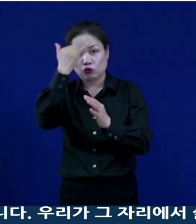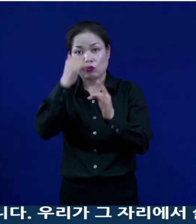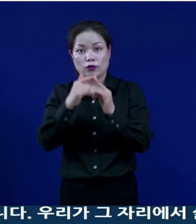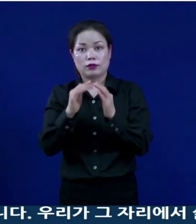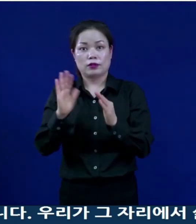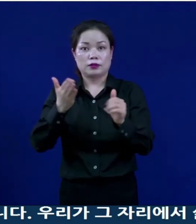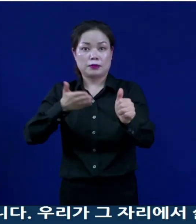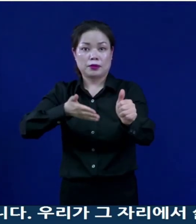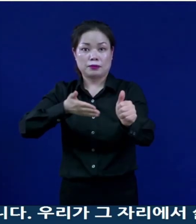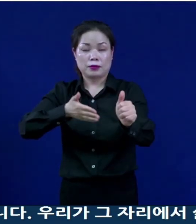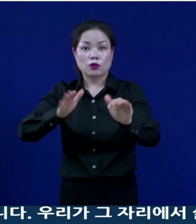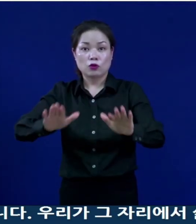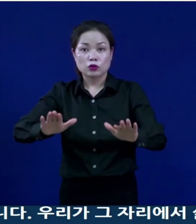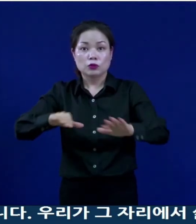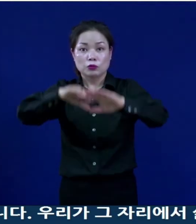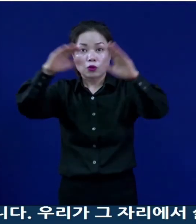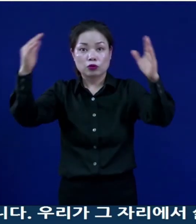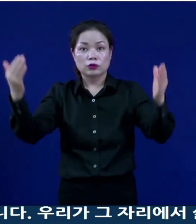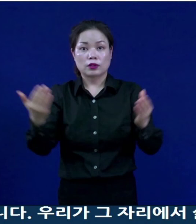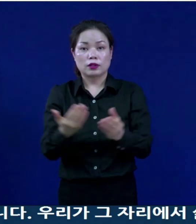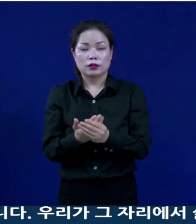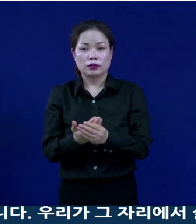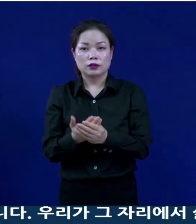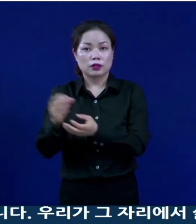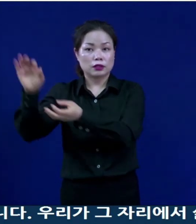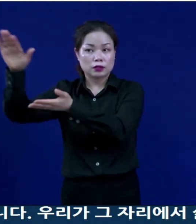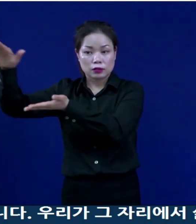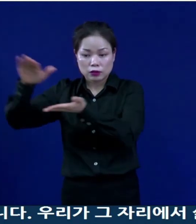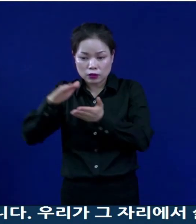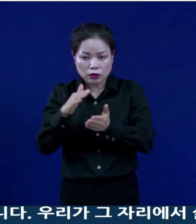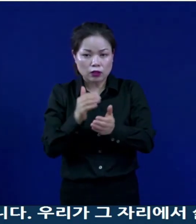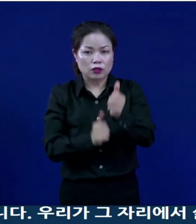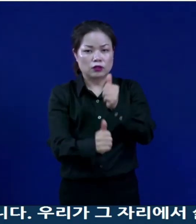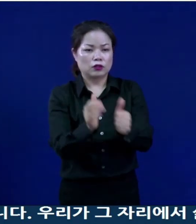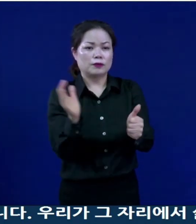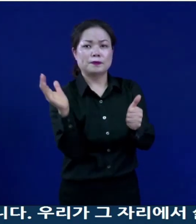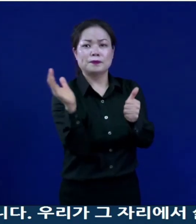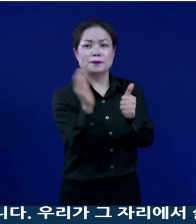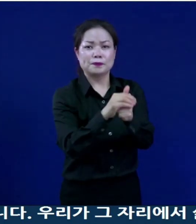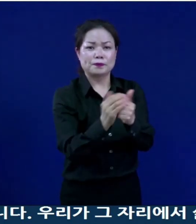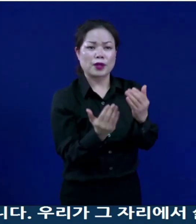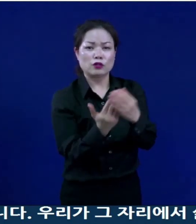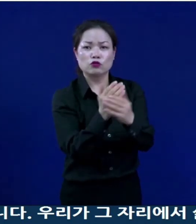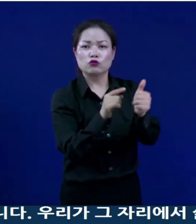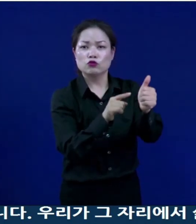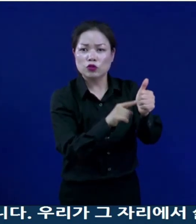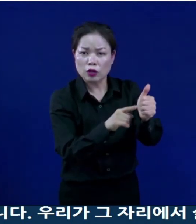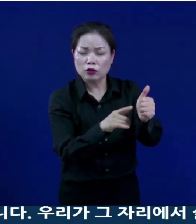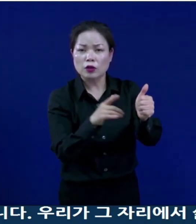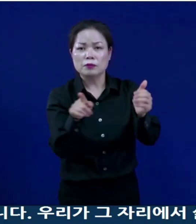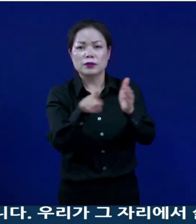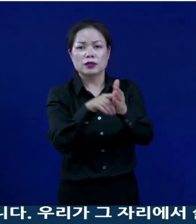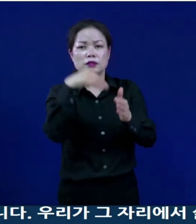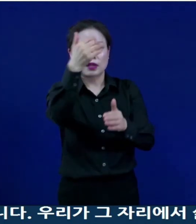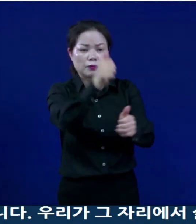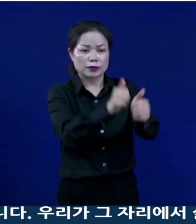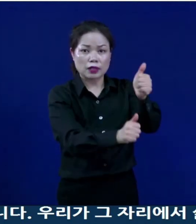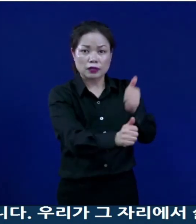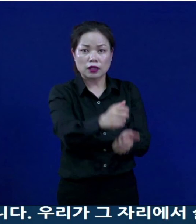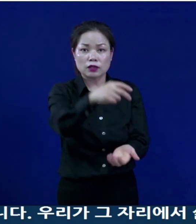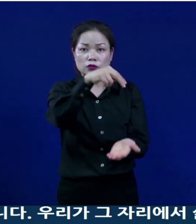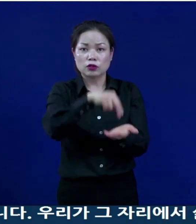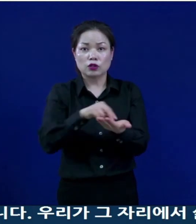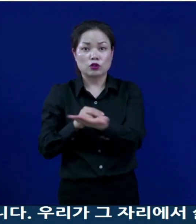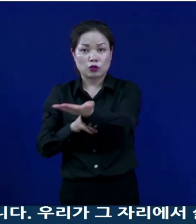원합니다. 오늘 우리 모두가 전해줄 유산이 있는 부모 세대로 또 순장으로 믿음의 다음 세대를 세워나가는